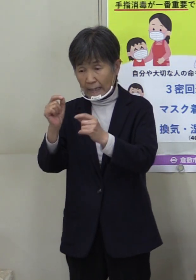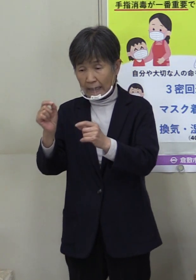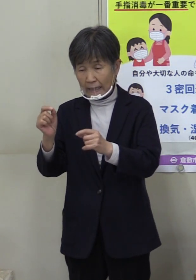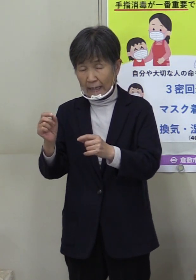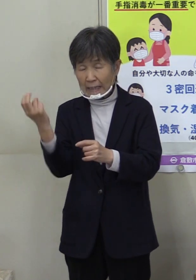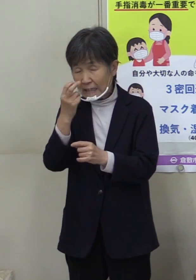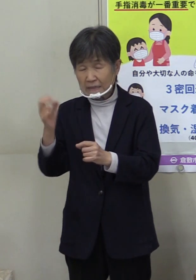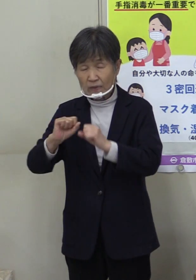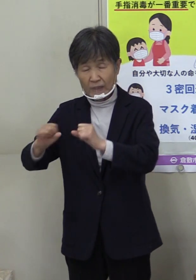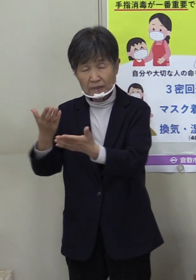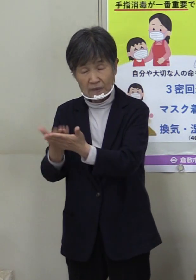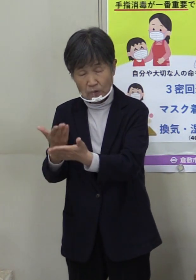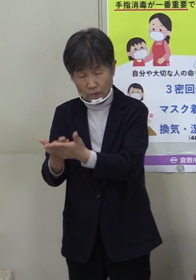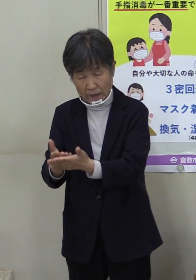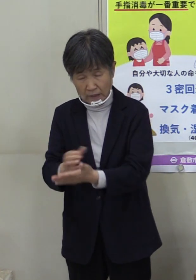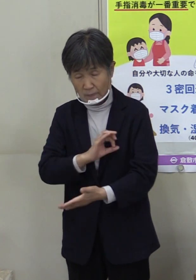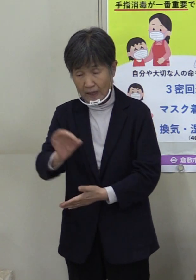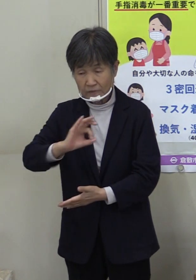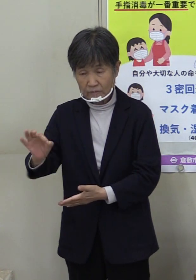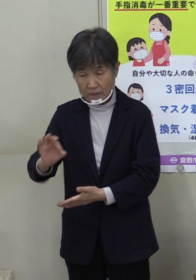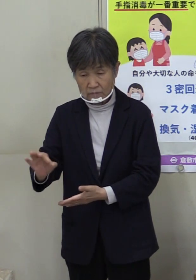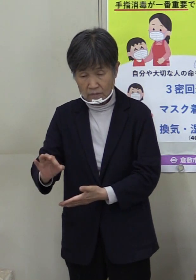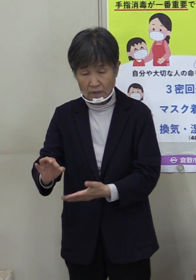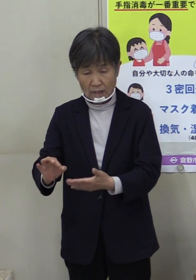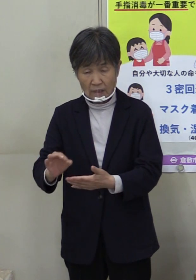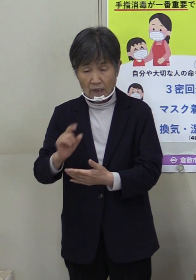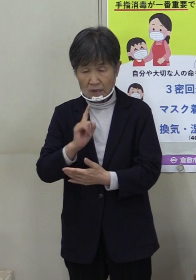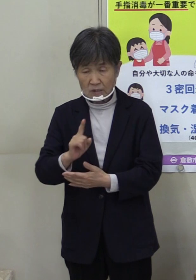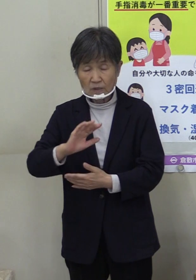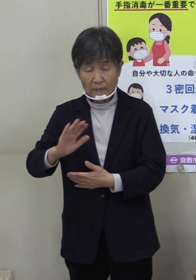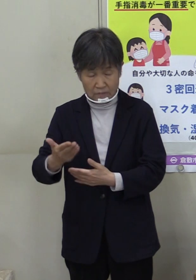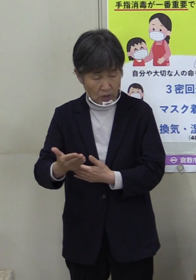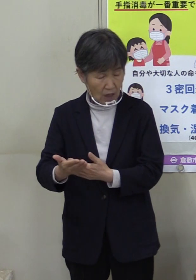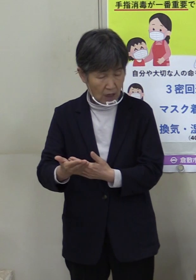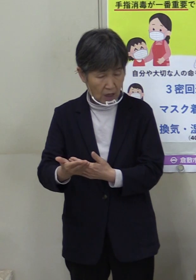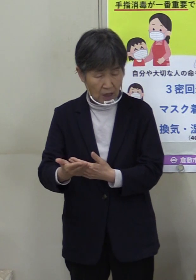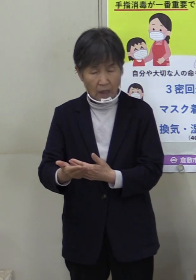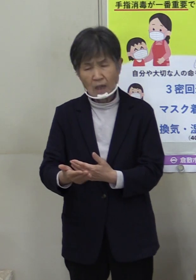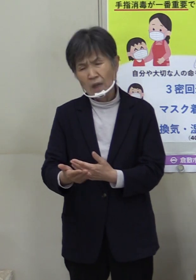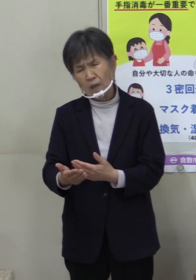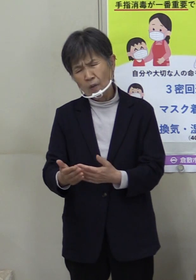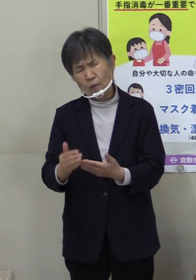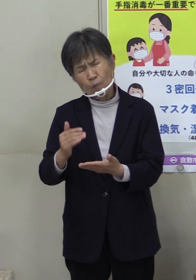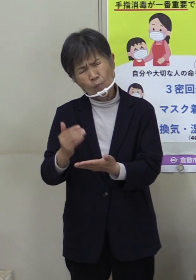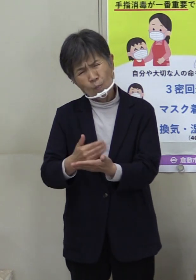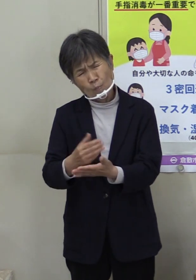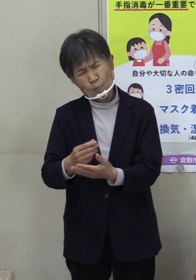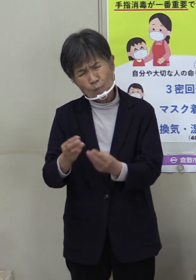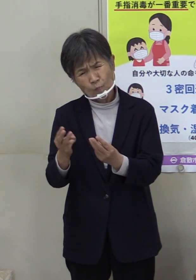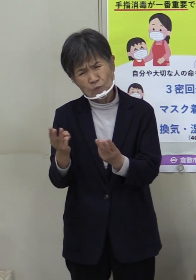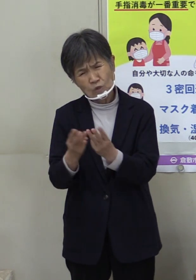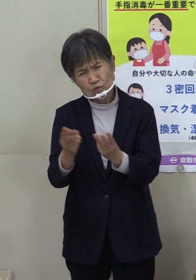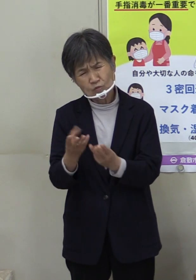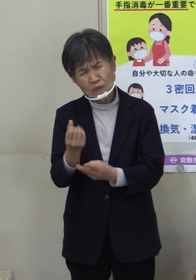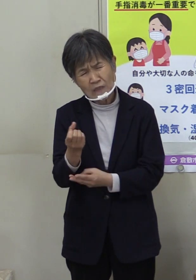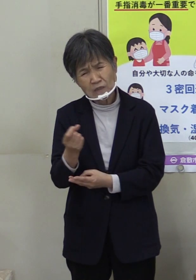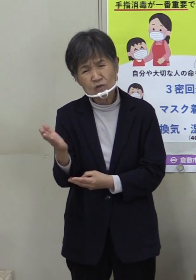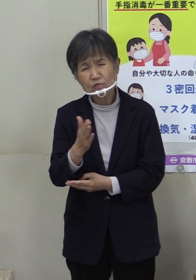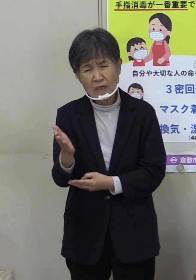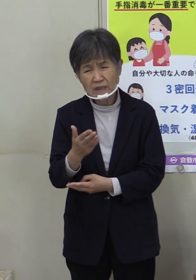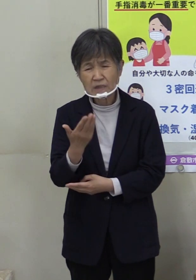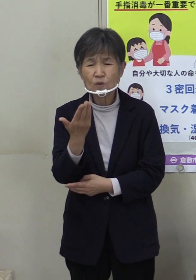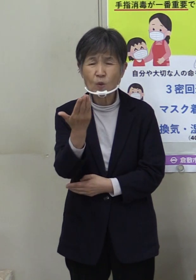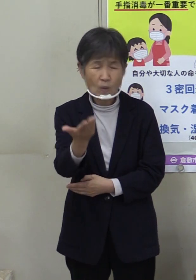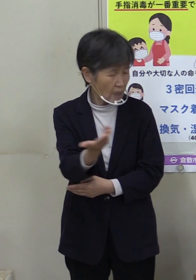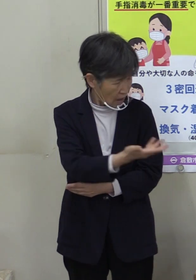で、だと何人ぐらい。 申し訳ございません、ちょっとその人数的なものまではこちらとしてはちょっと私の方は把握